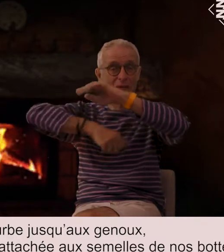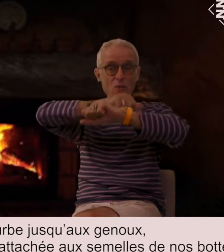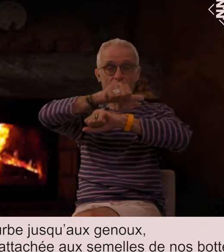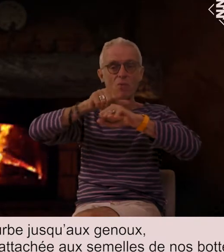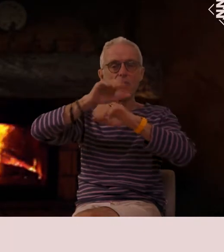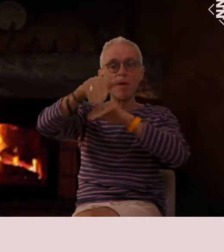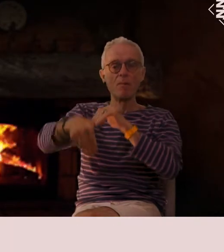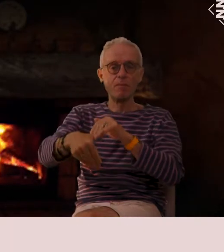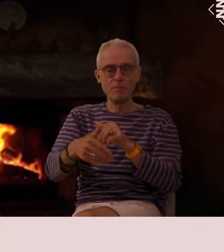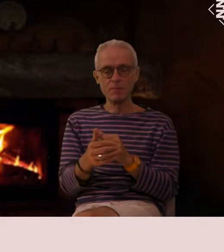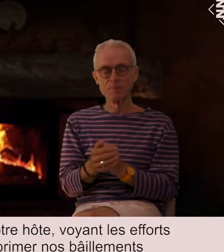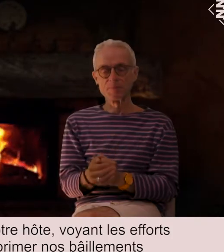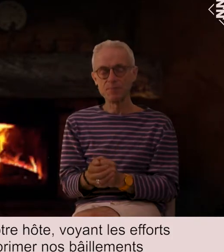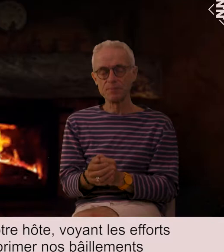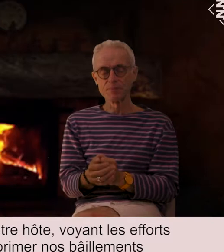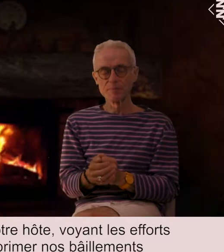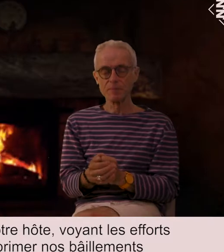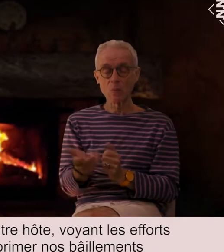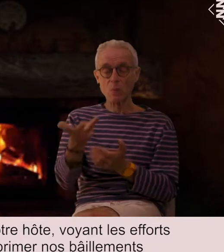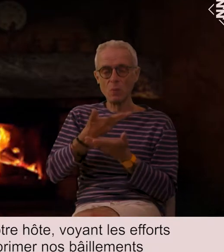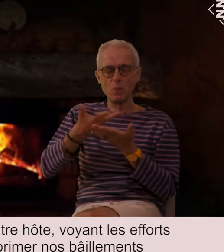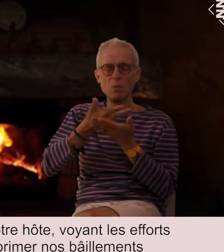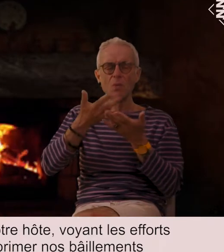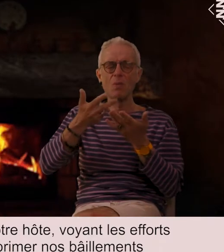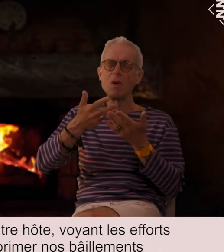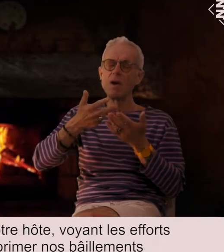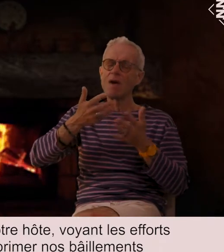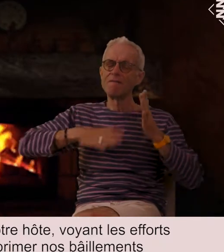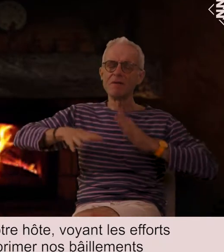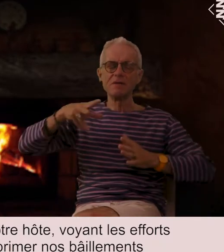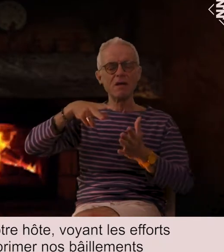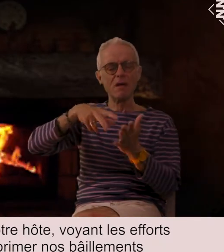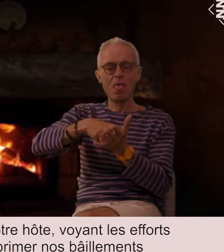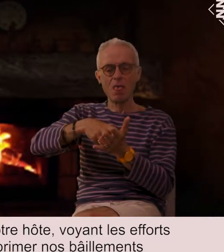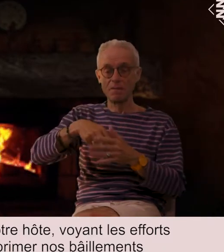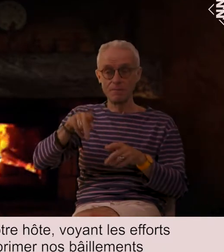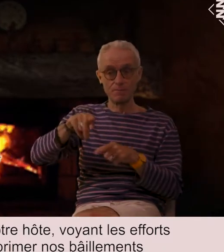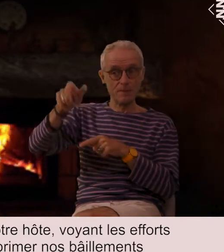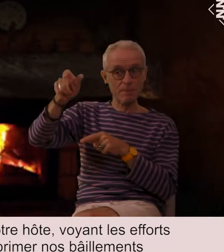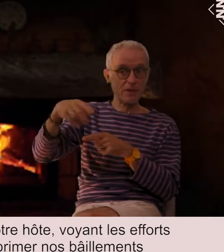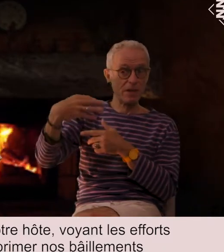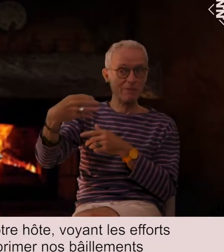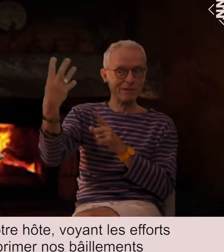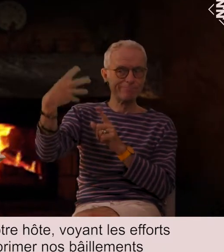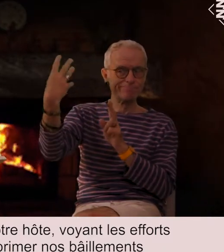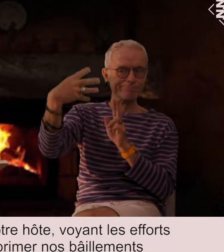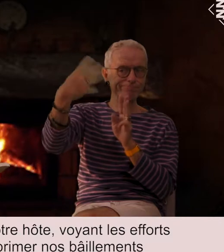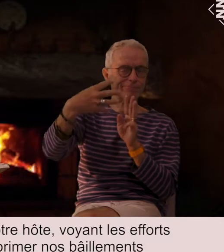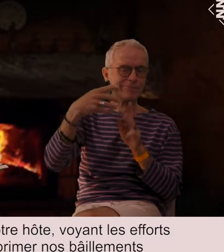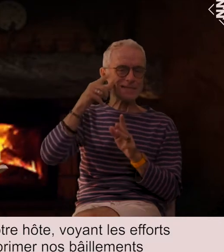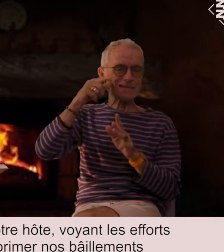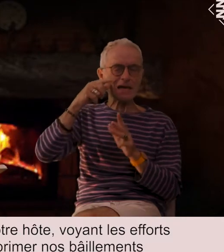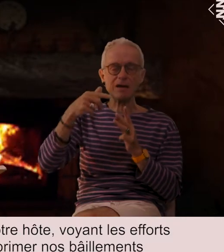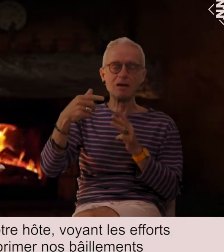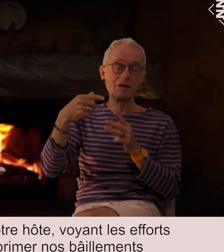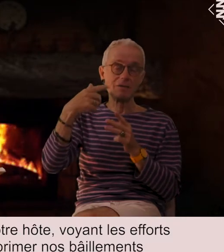du soleil. Nous étions harassés. Aussi, notre hôte, voyant les efforts que nous faisions